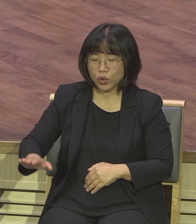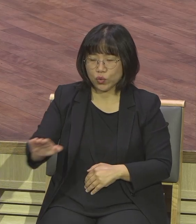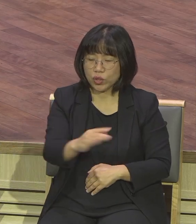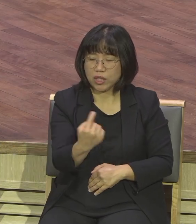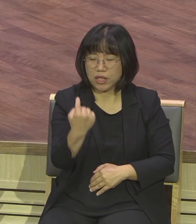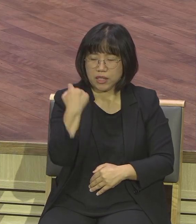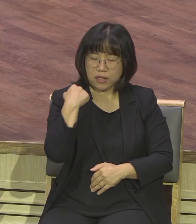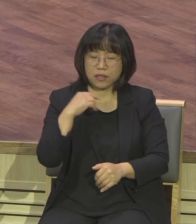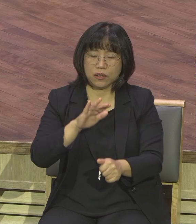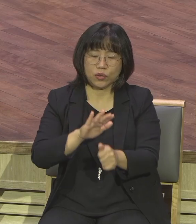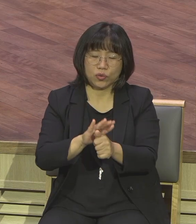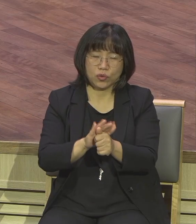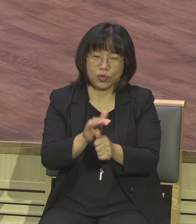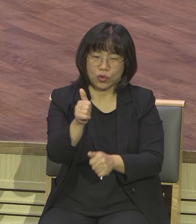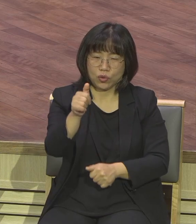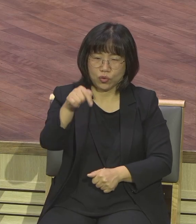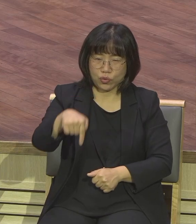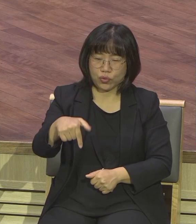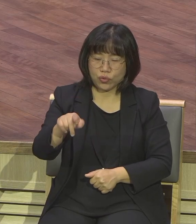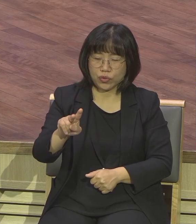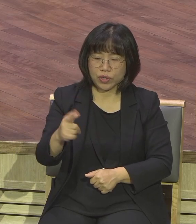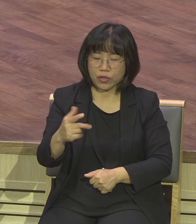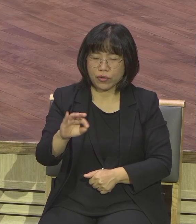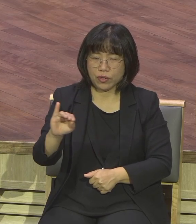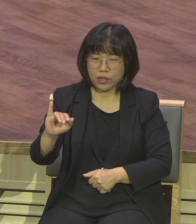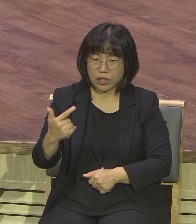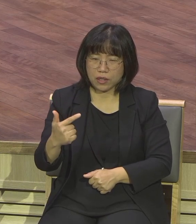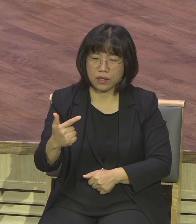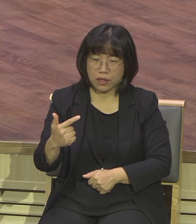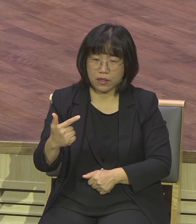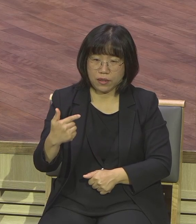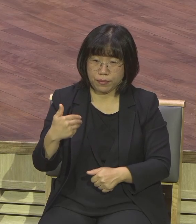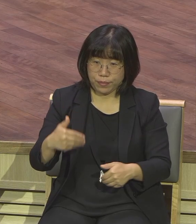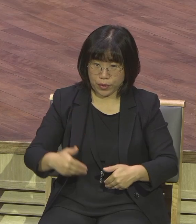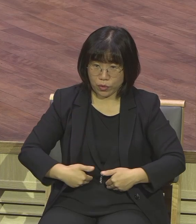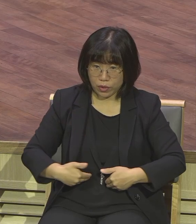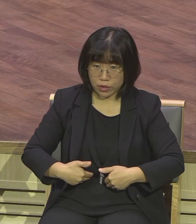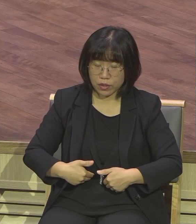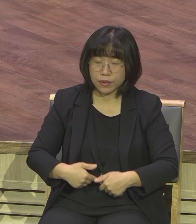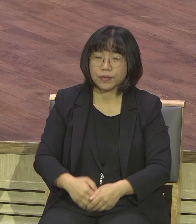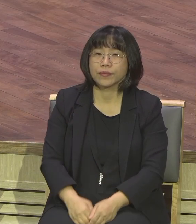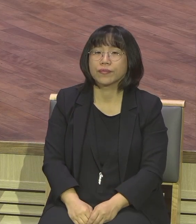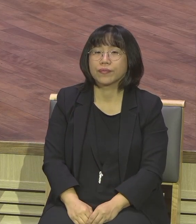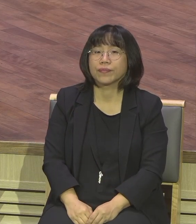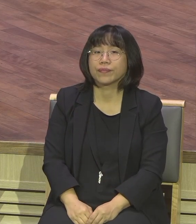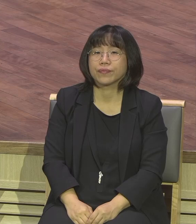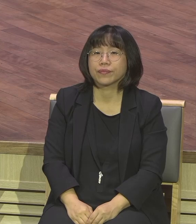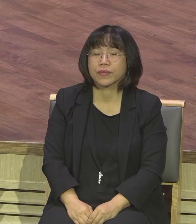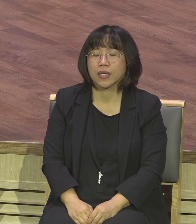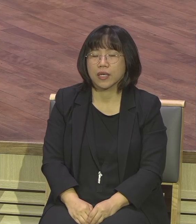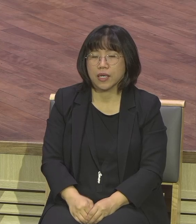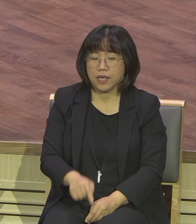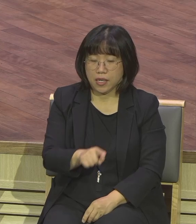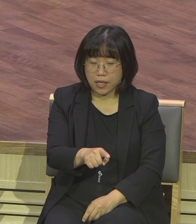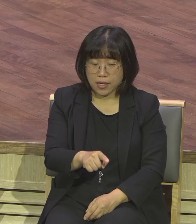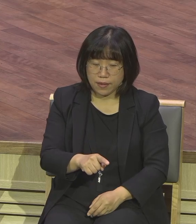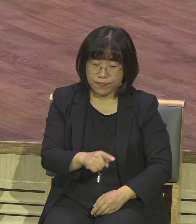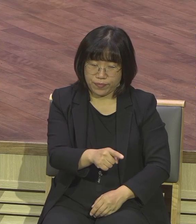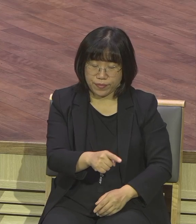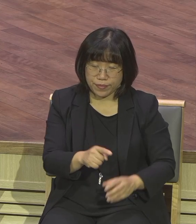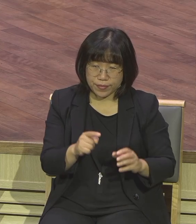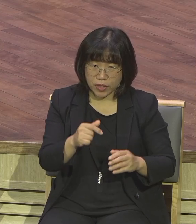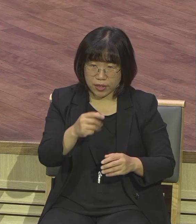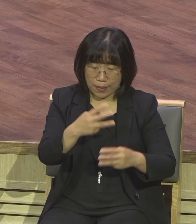됩니다. 앞으로 여러분 그걸 다 좀 저를 짜가지고 이 후견인들 역할을 잘해야 돼요. 인턴십하고